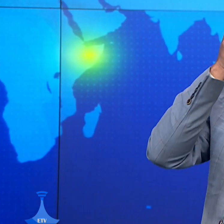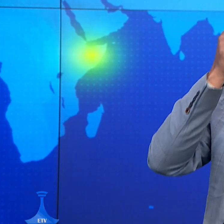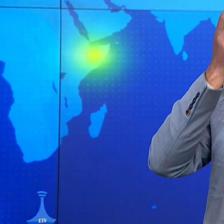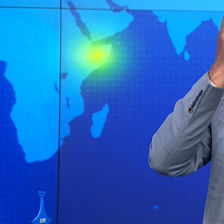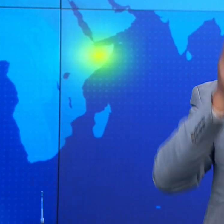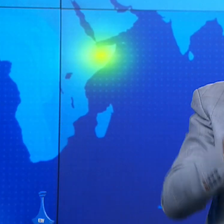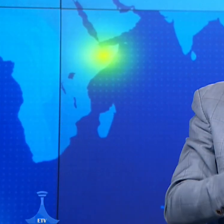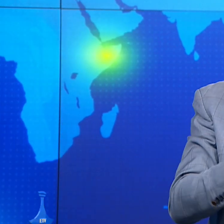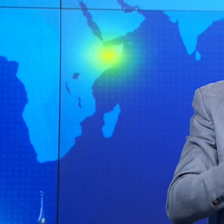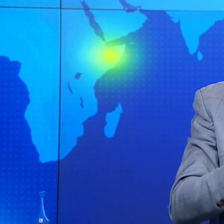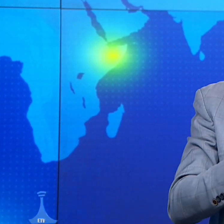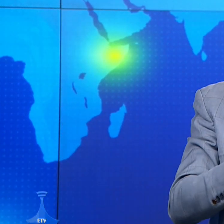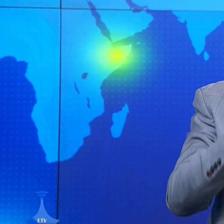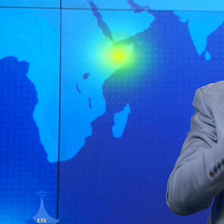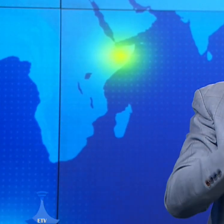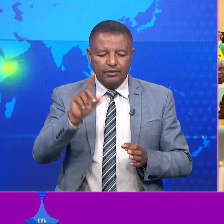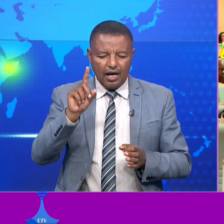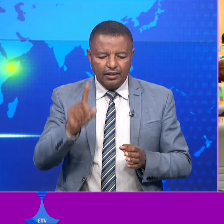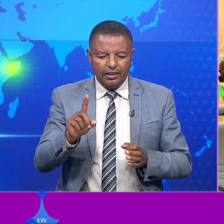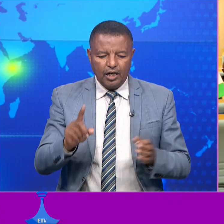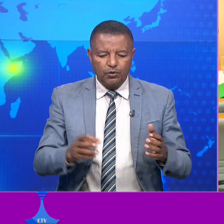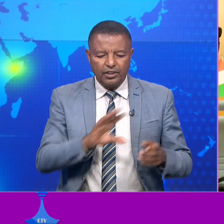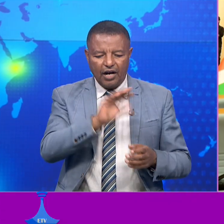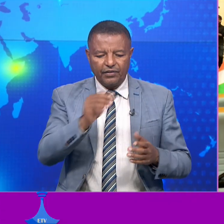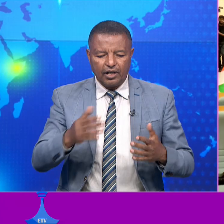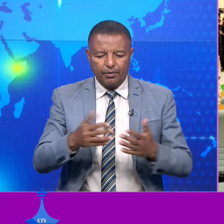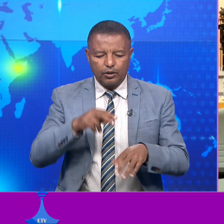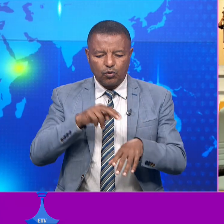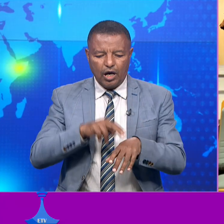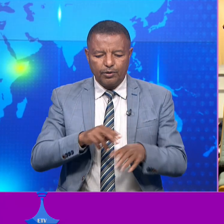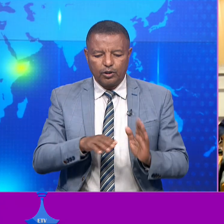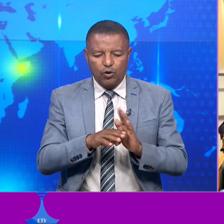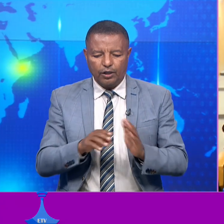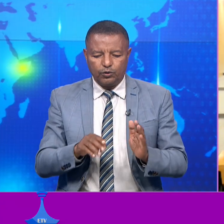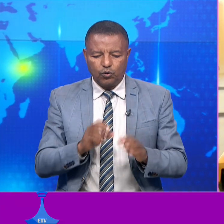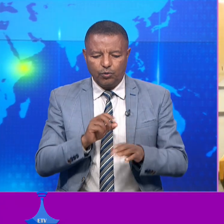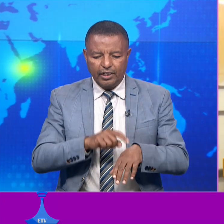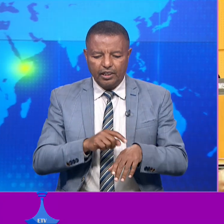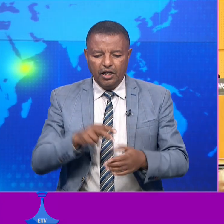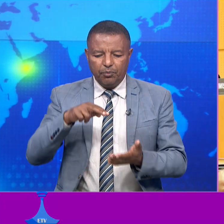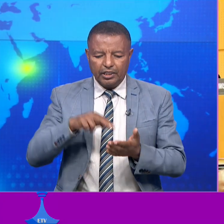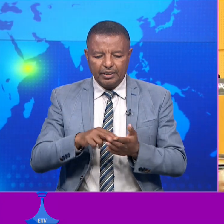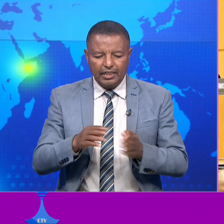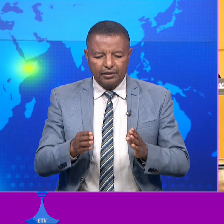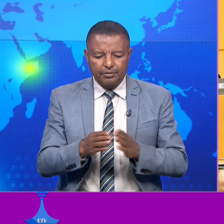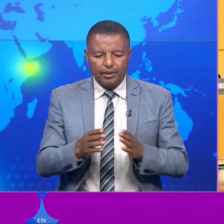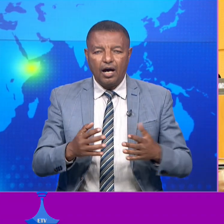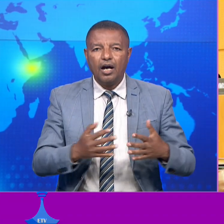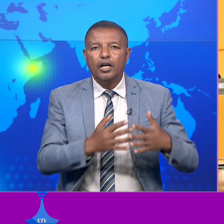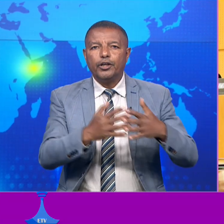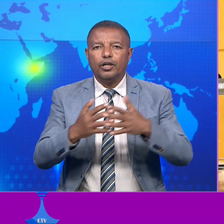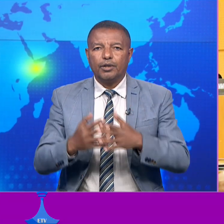መሐመድ አሊ ዩሱፍ ገለጹ። 51ኛው የአፍሪካ ህብረት ቋሚ ተወካዮች ኮሚቴ መደበኛ